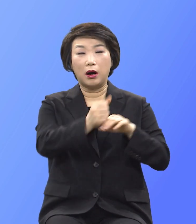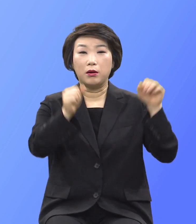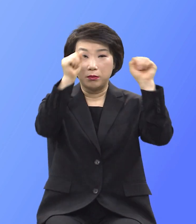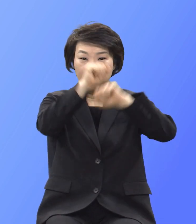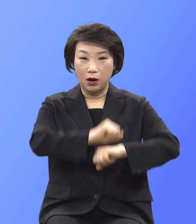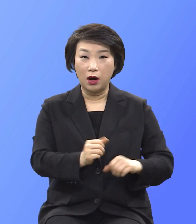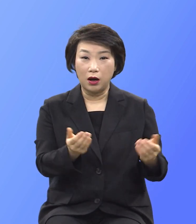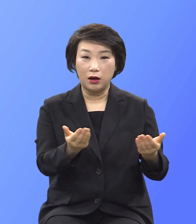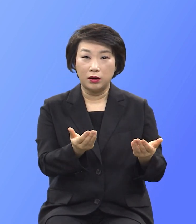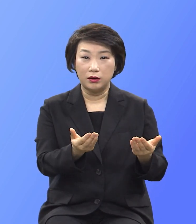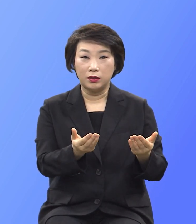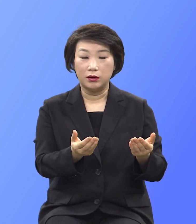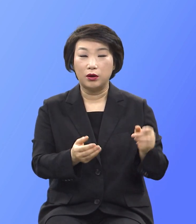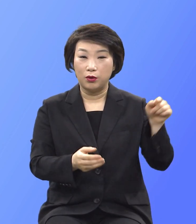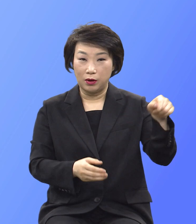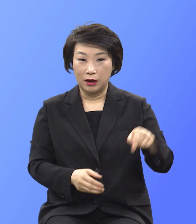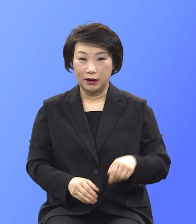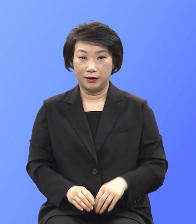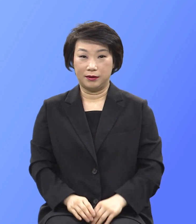일이다라 이 말입니다.